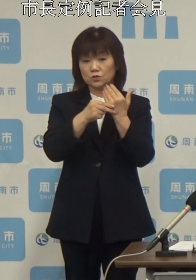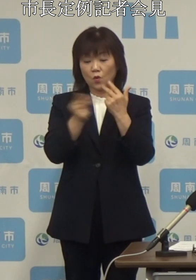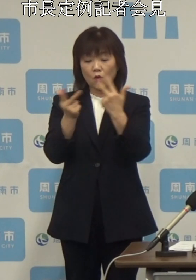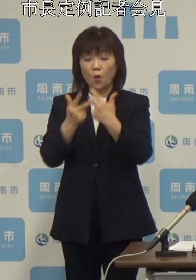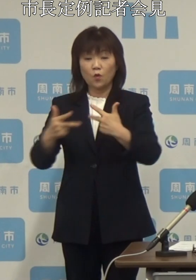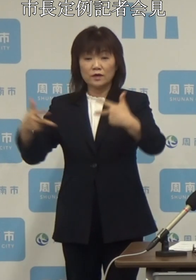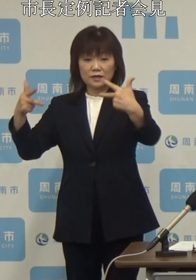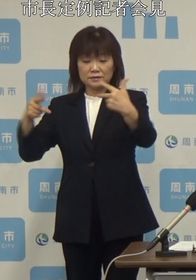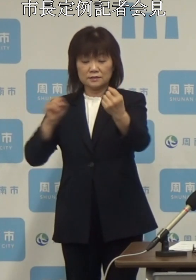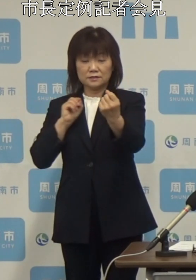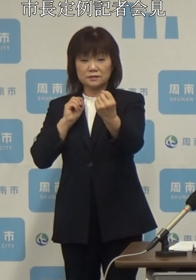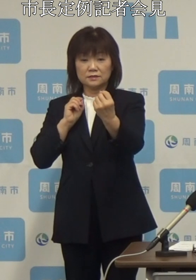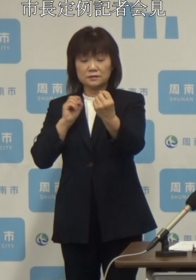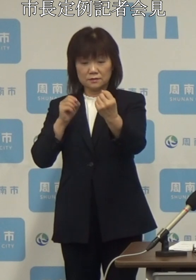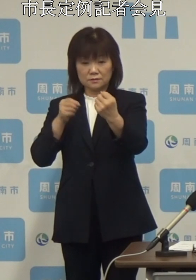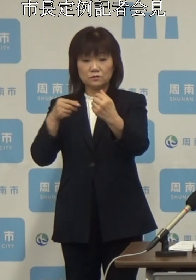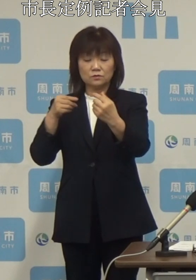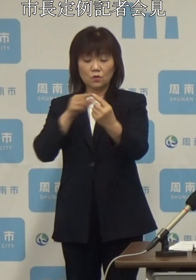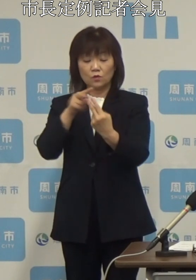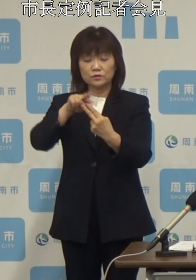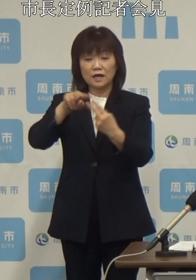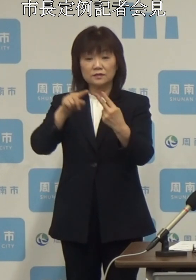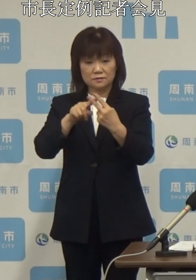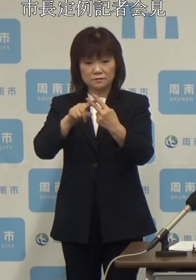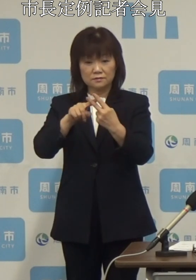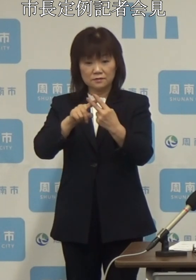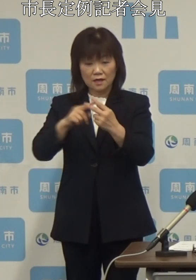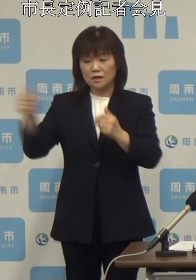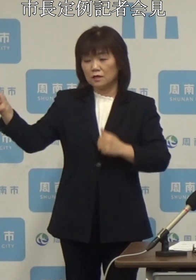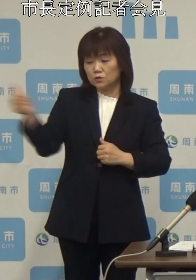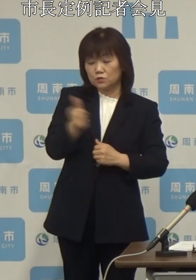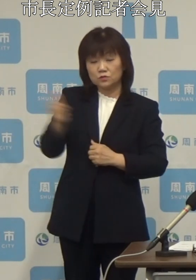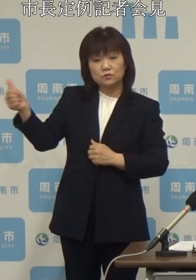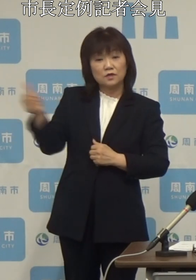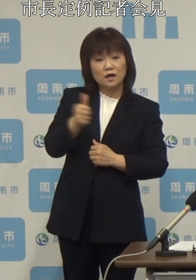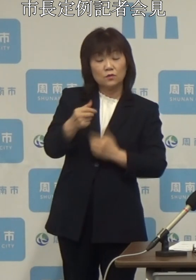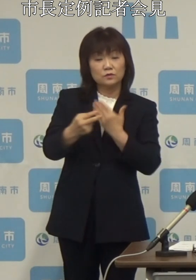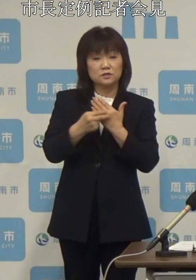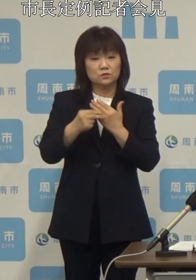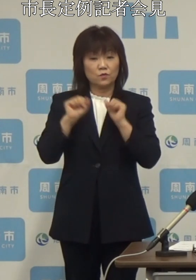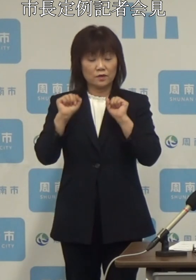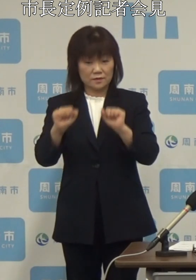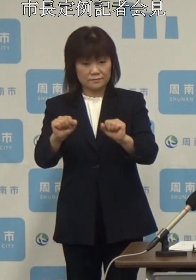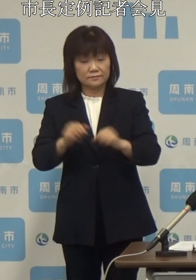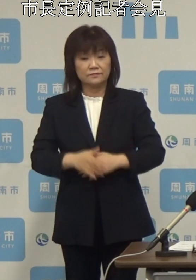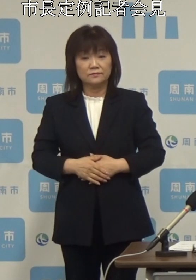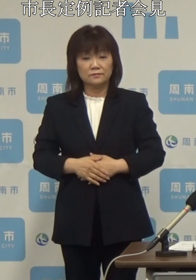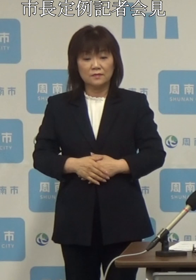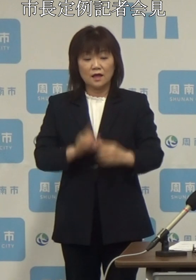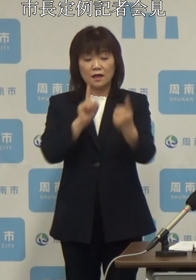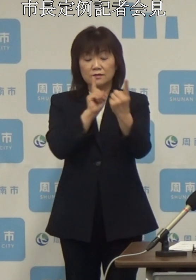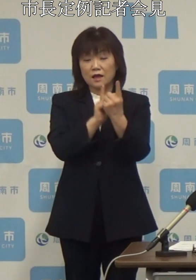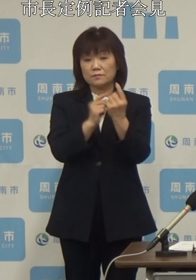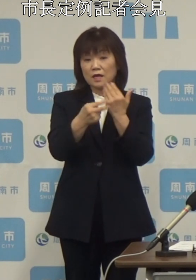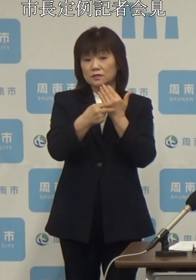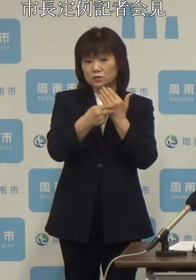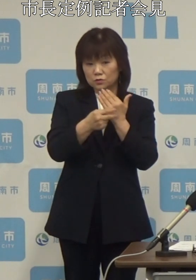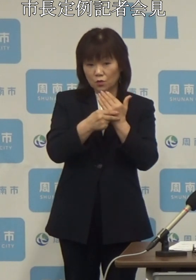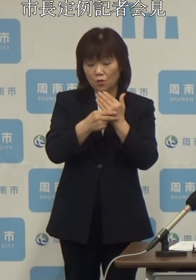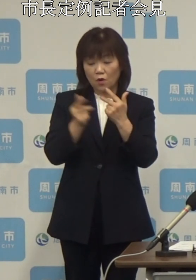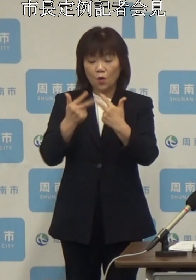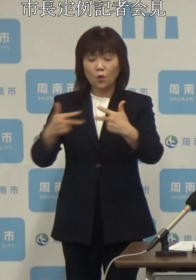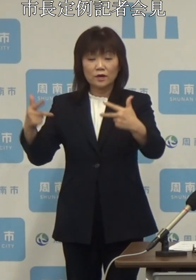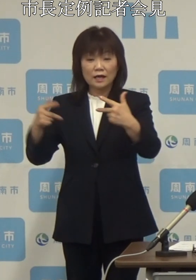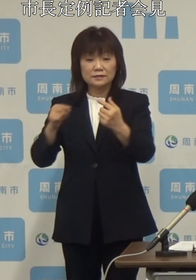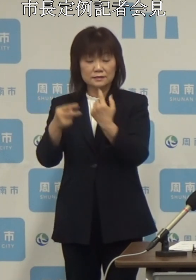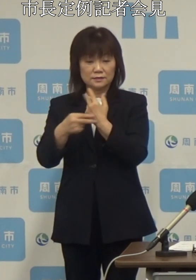ライン診療を組み合わせて巡回診療を行うということです。対面診療、オンライン診